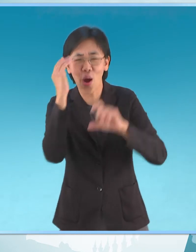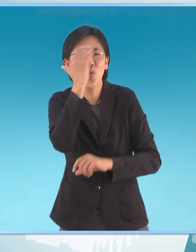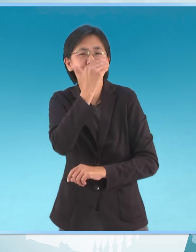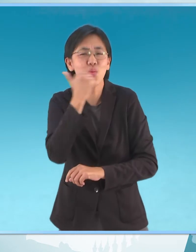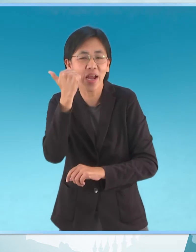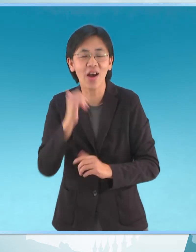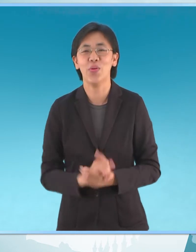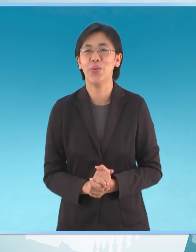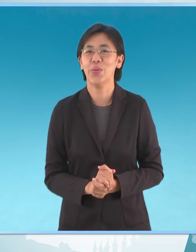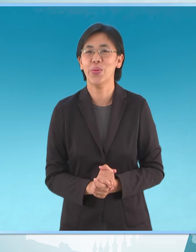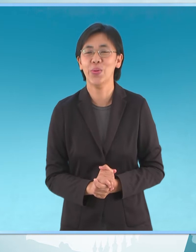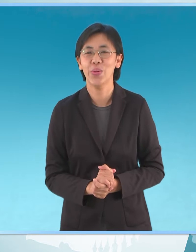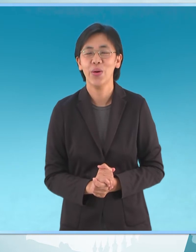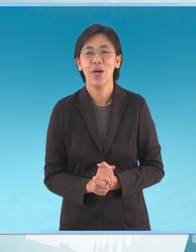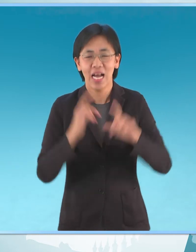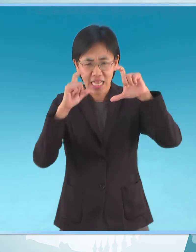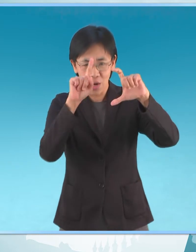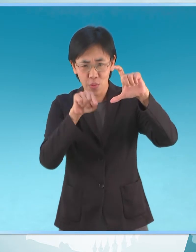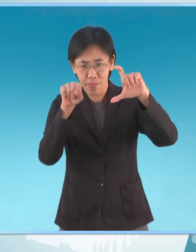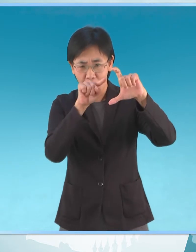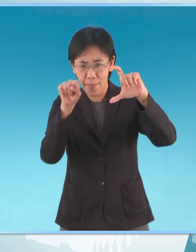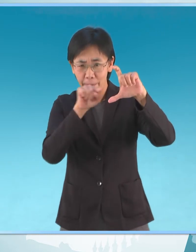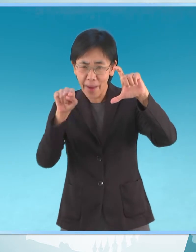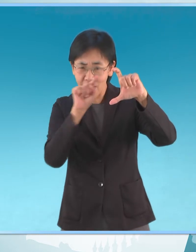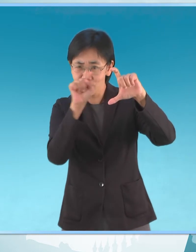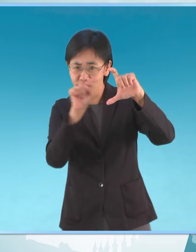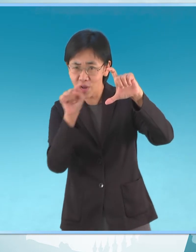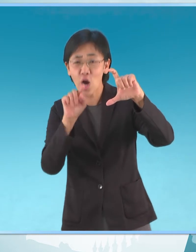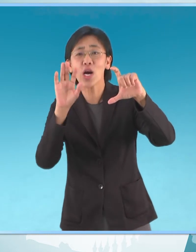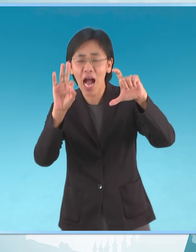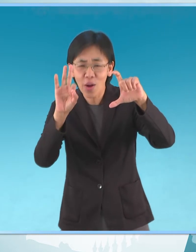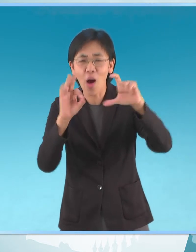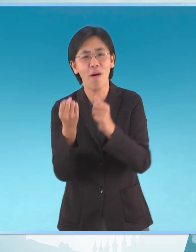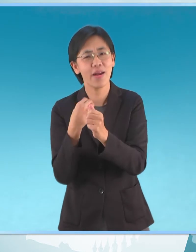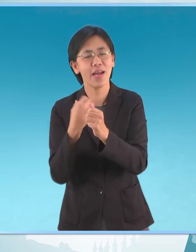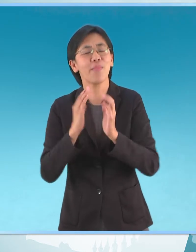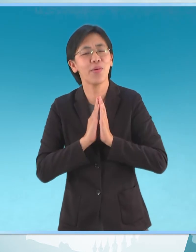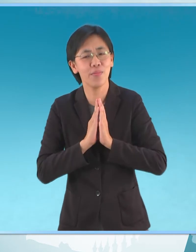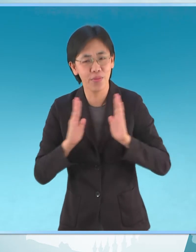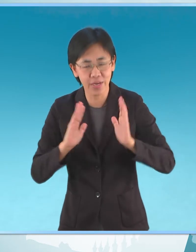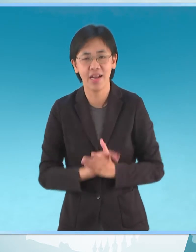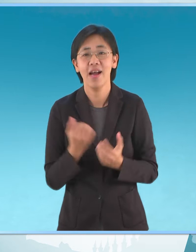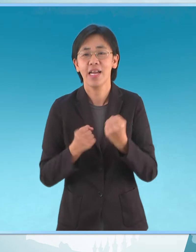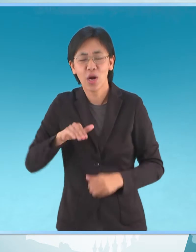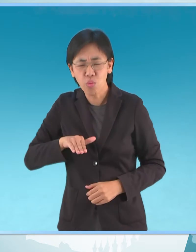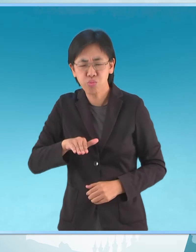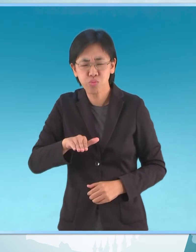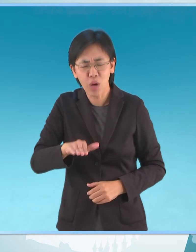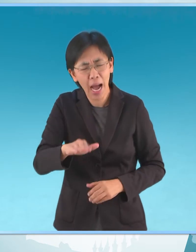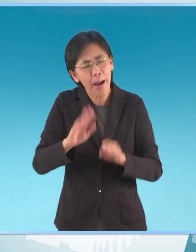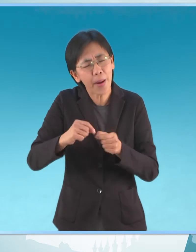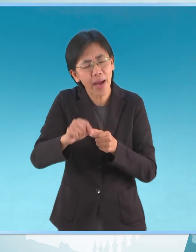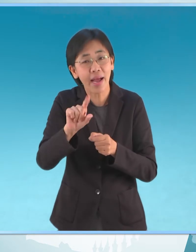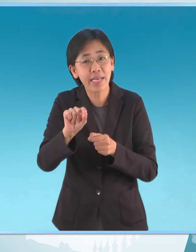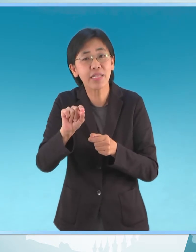ขอบคุณเทคนิคในการถ่ายภาพเรื่องจุดตัด9ช่องของอาจารย์สมชายด้วยนะครับจากจุดที่เรานั่งรถอยู่ตอนนี้นะฮะอีกประมาณ20โลเราก็จะมุ่งหน้าไป